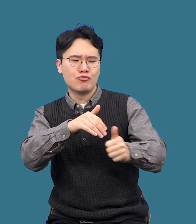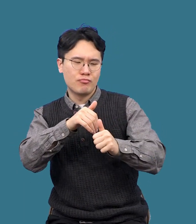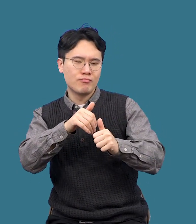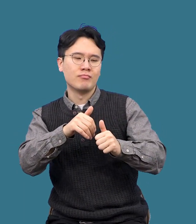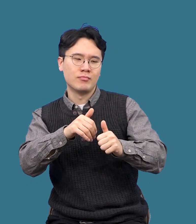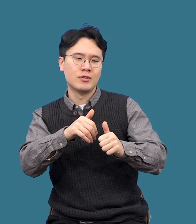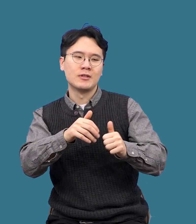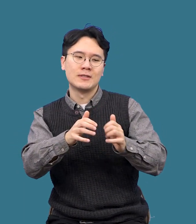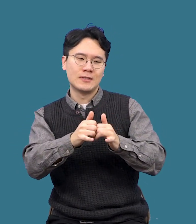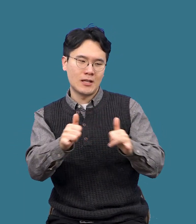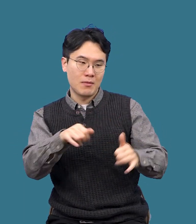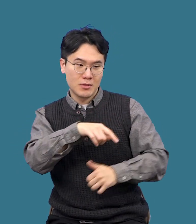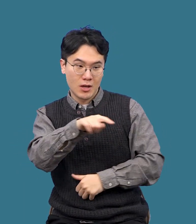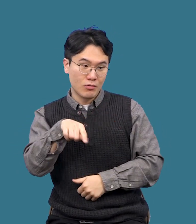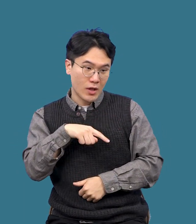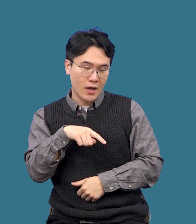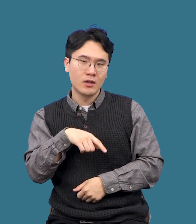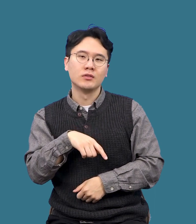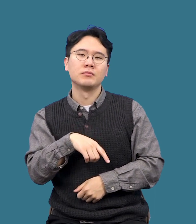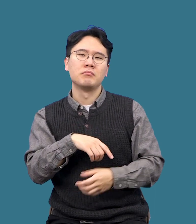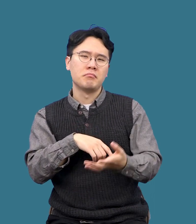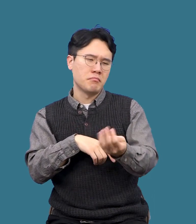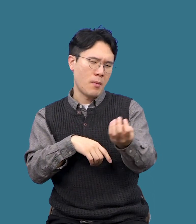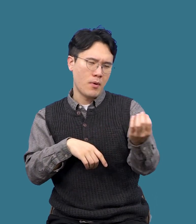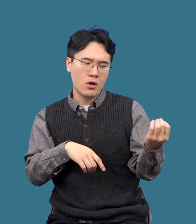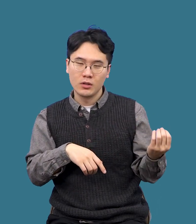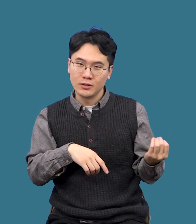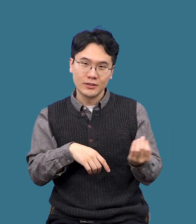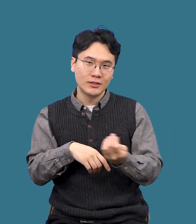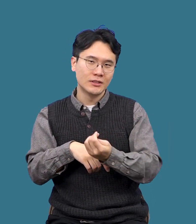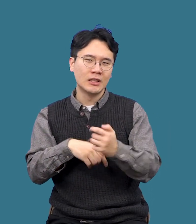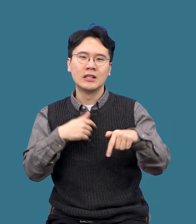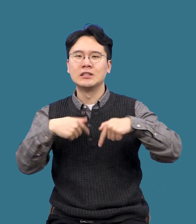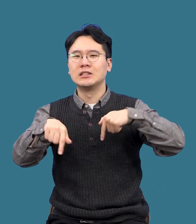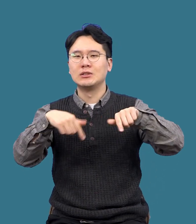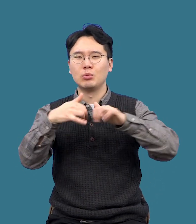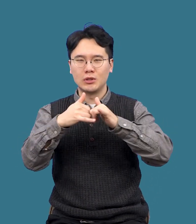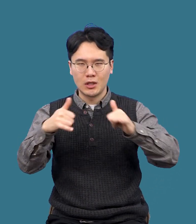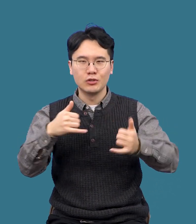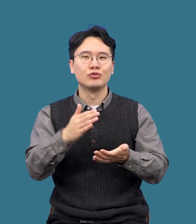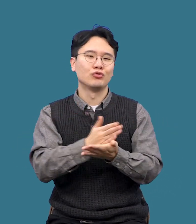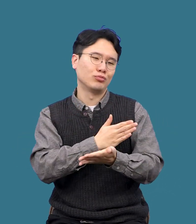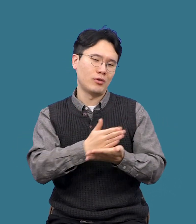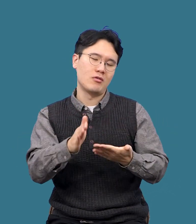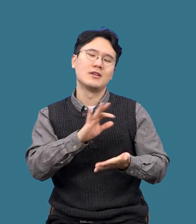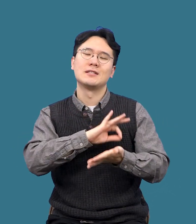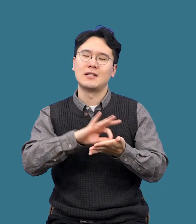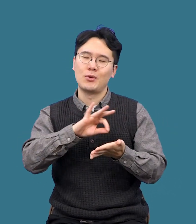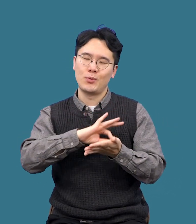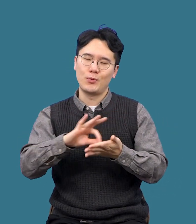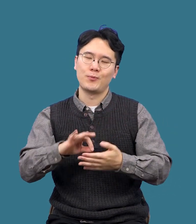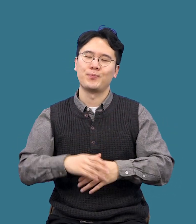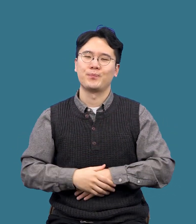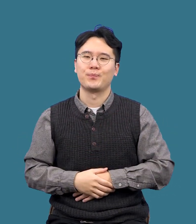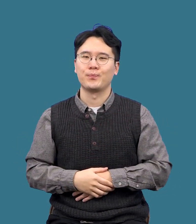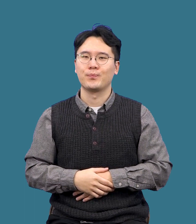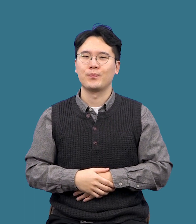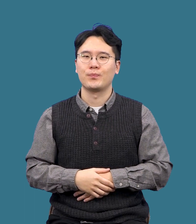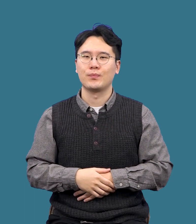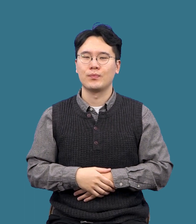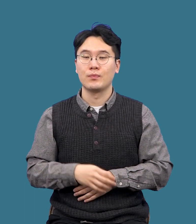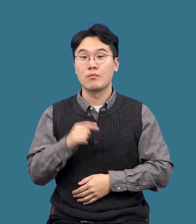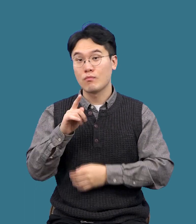얼마를 지도자로 구별하여 사용하시는 것을 여전히 볼 수가 있습니다.